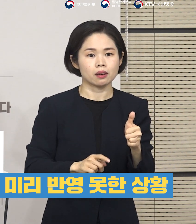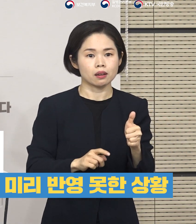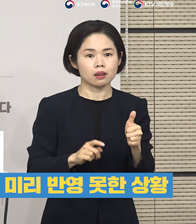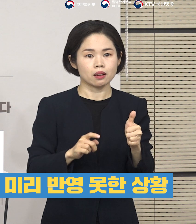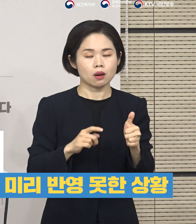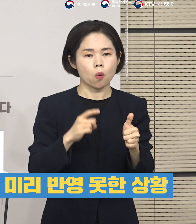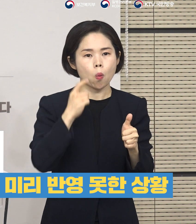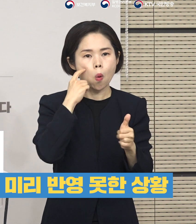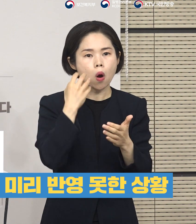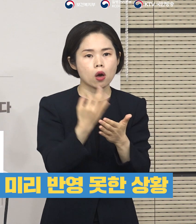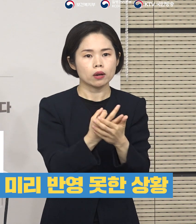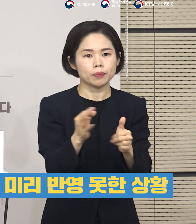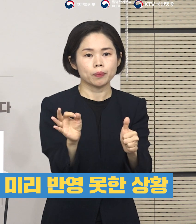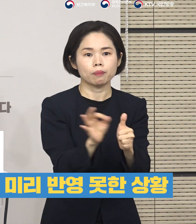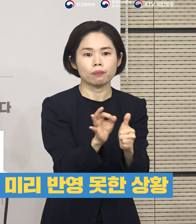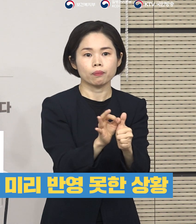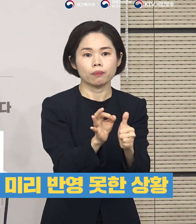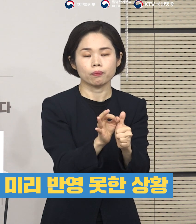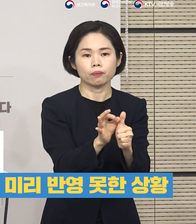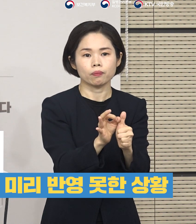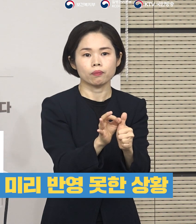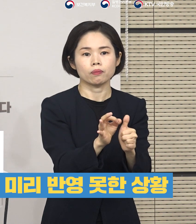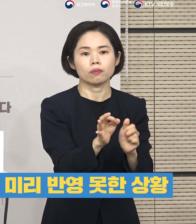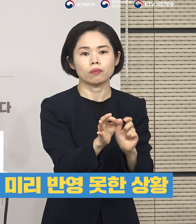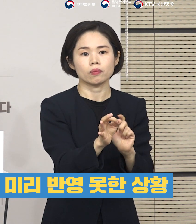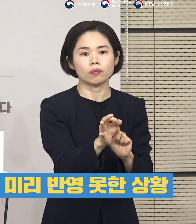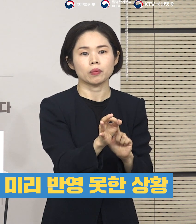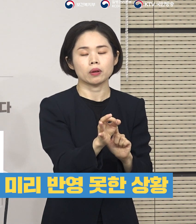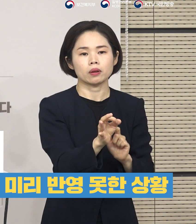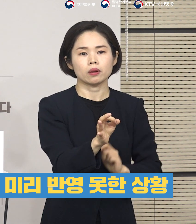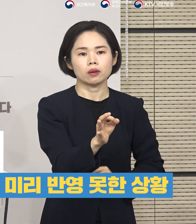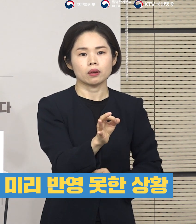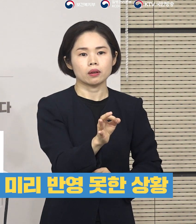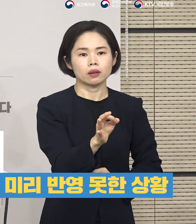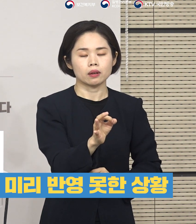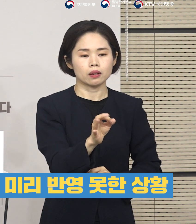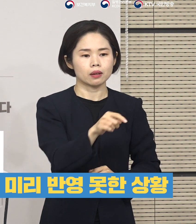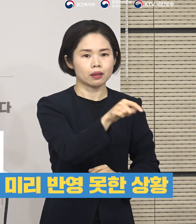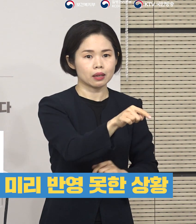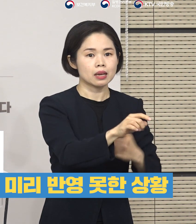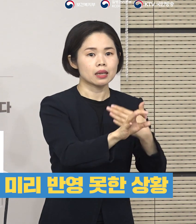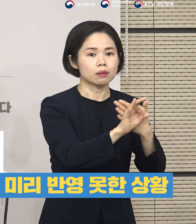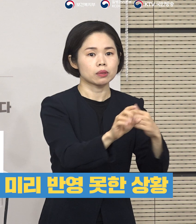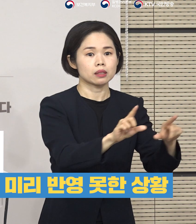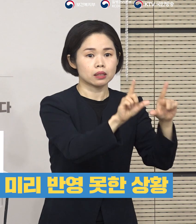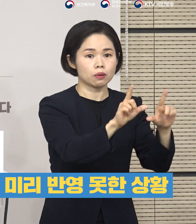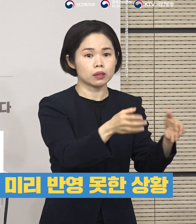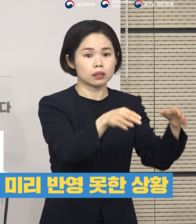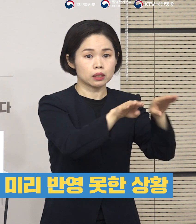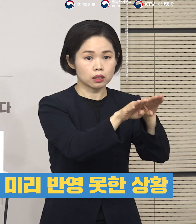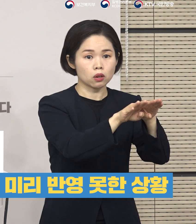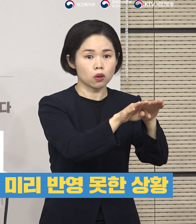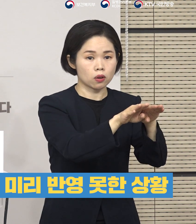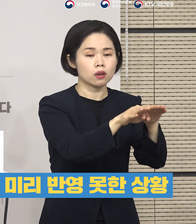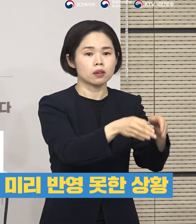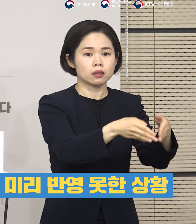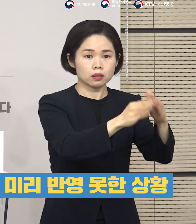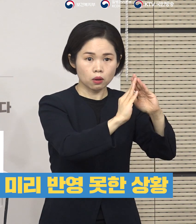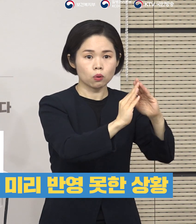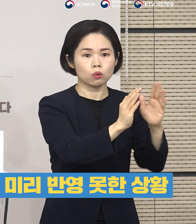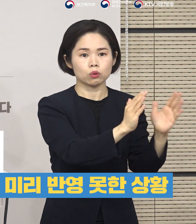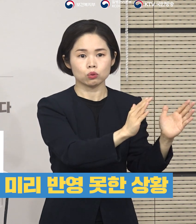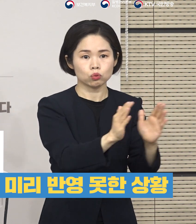지급 문제가 사실은 저희가 조금 이 임시생활시설 설치에 대한 결정이 이루어지고